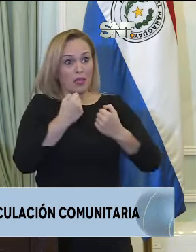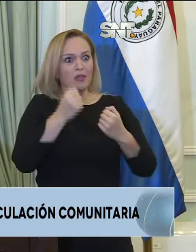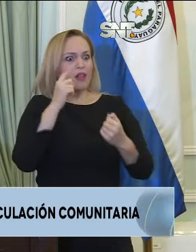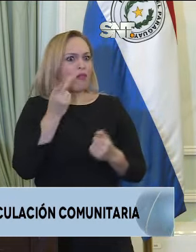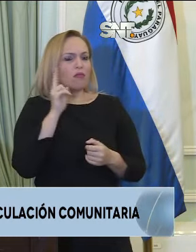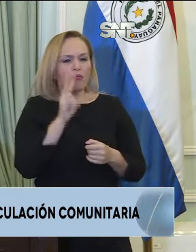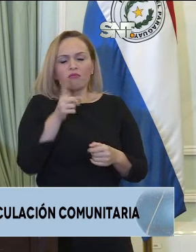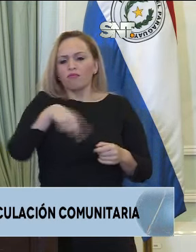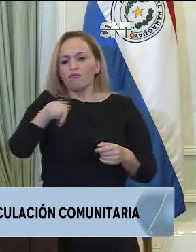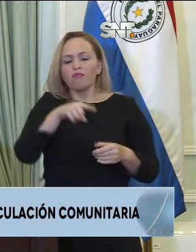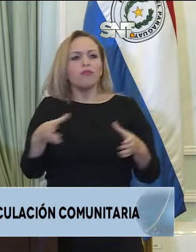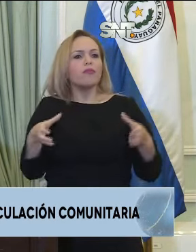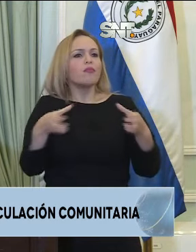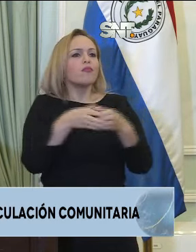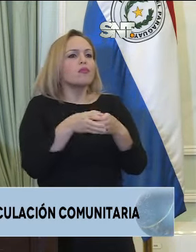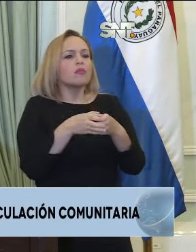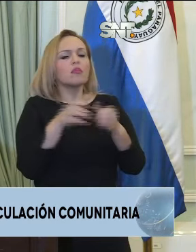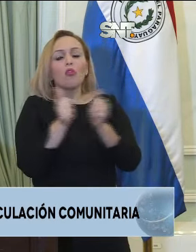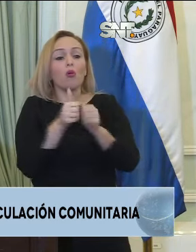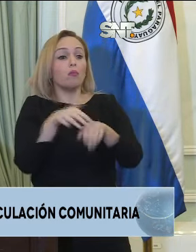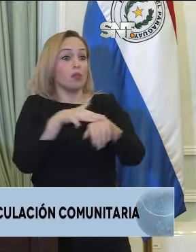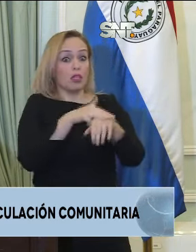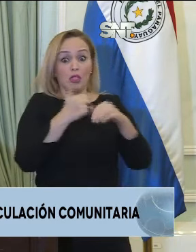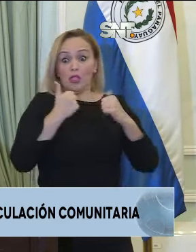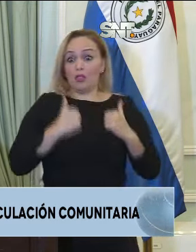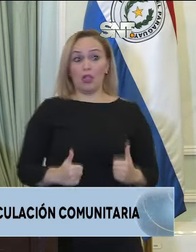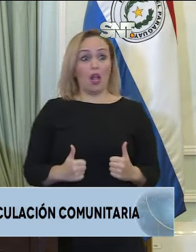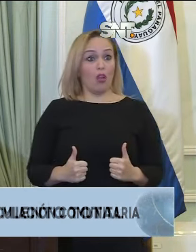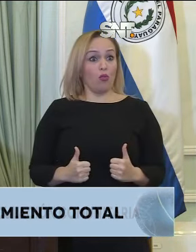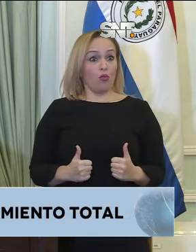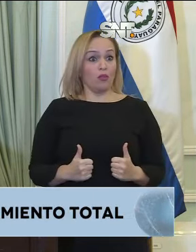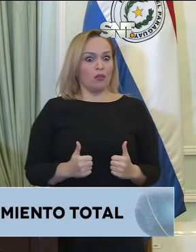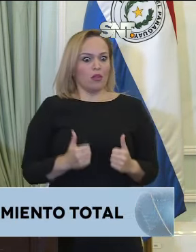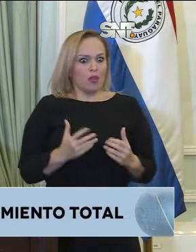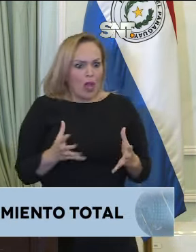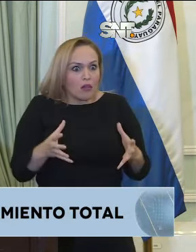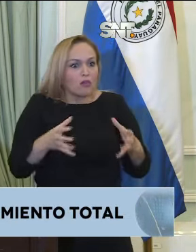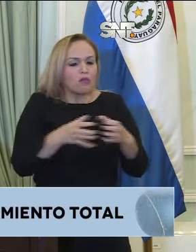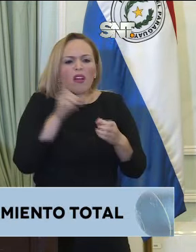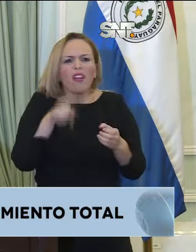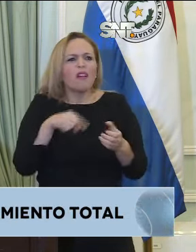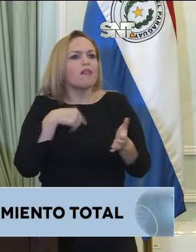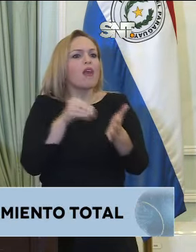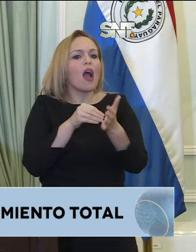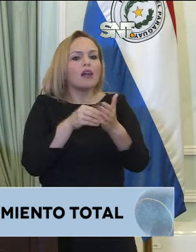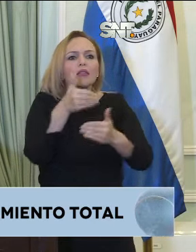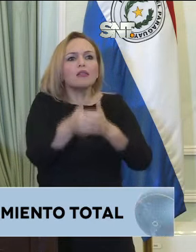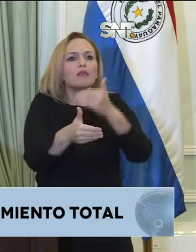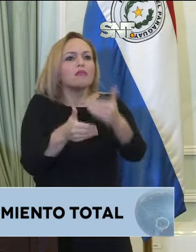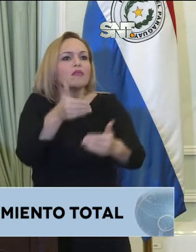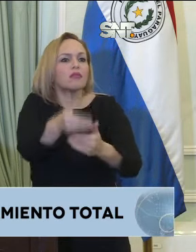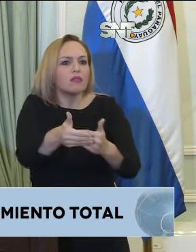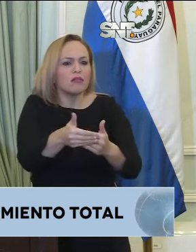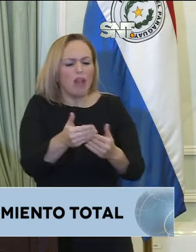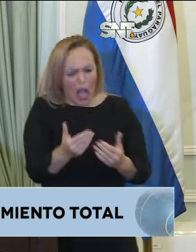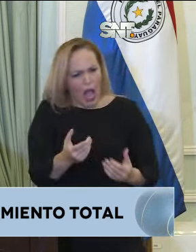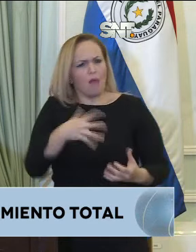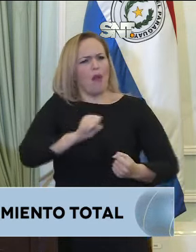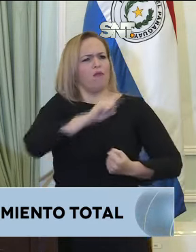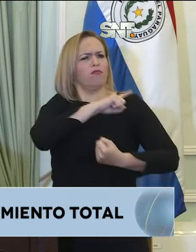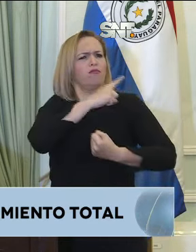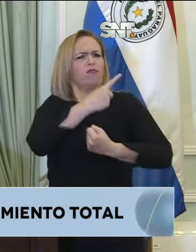del conductor de la salud pública, el ministro Mazoleni, lo que vamos a hacer es aplicar con mayor